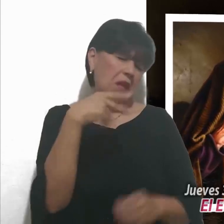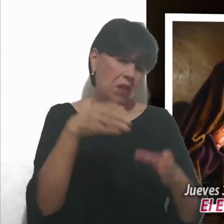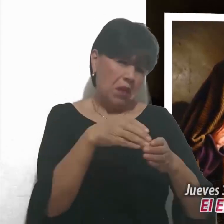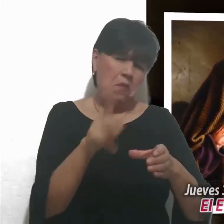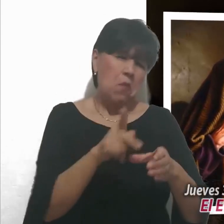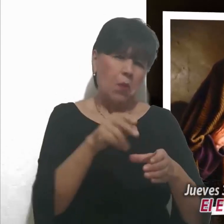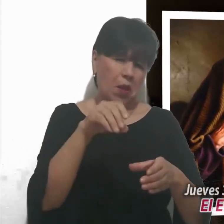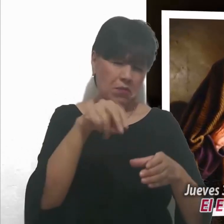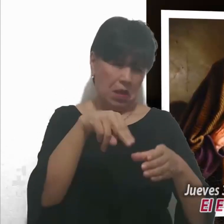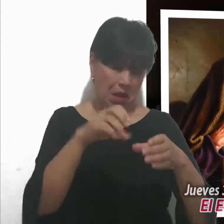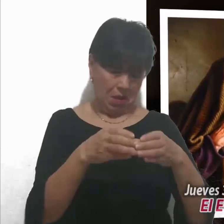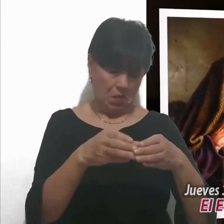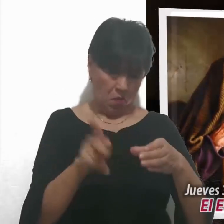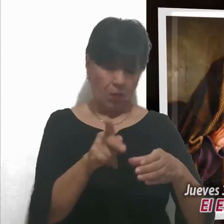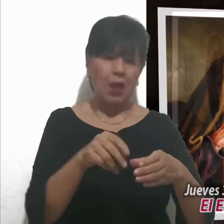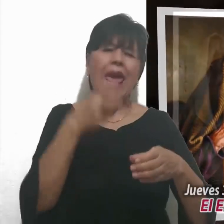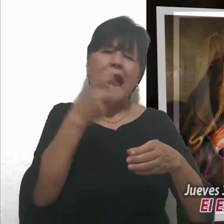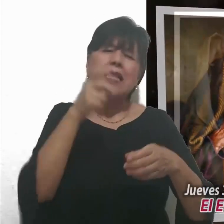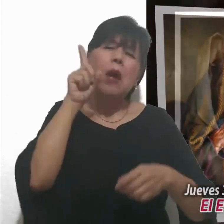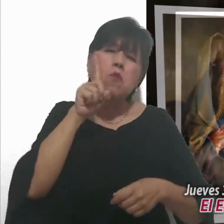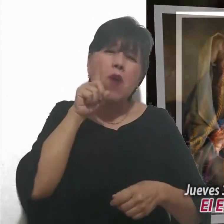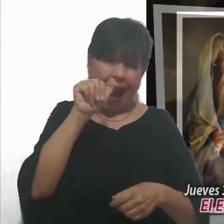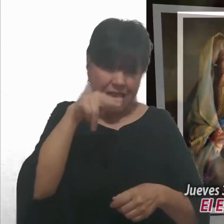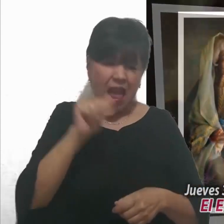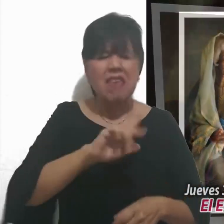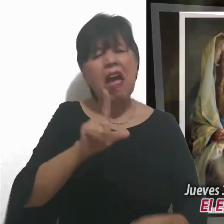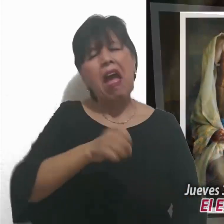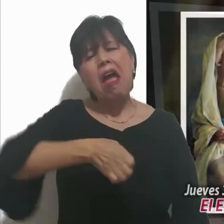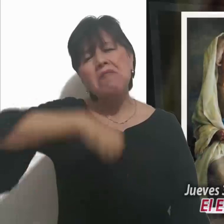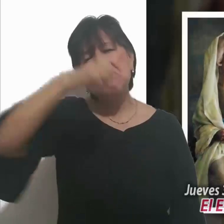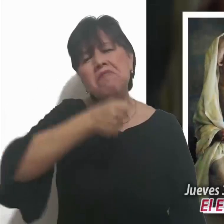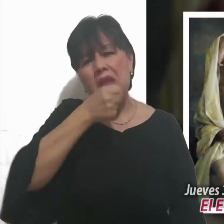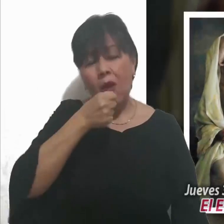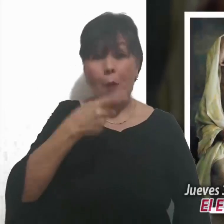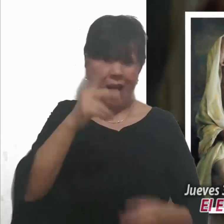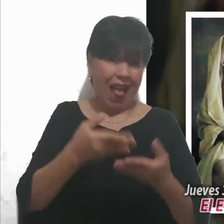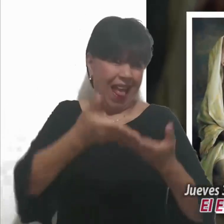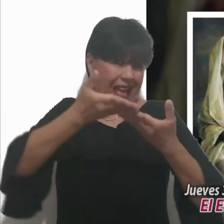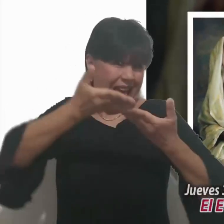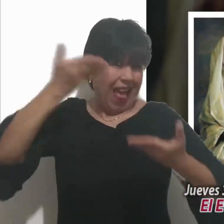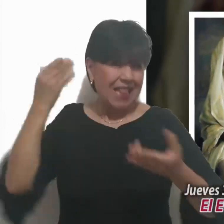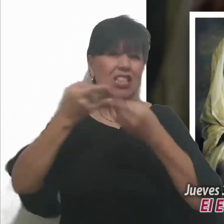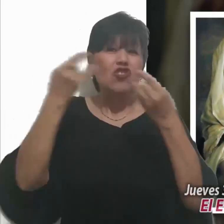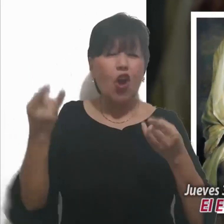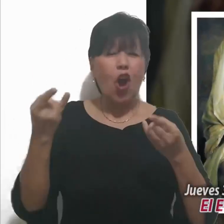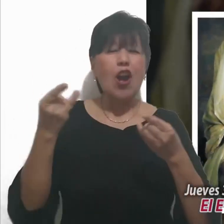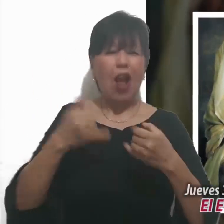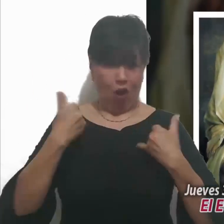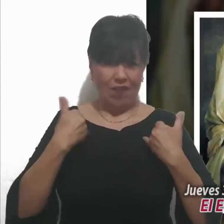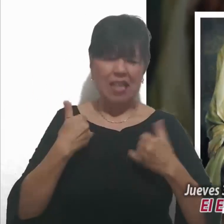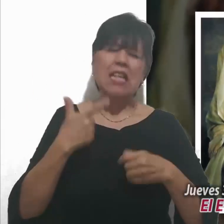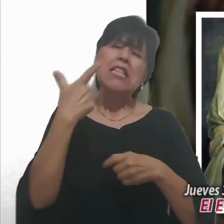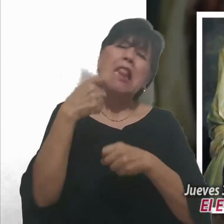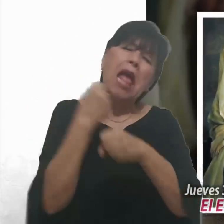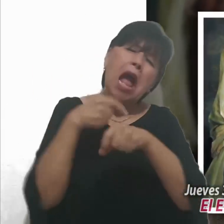Acer. Era una mujer muy anciana. De joven, había vivido siete años casada y tenía ya